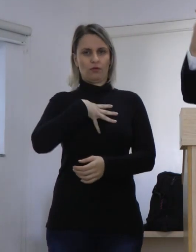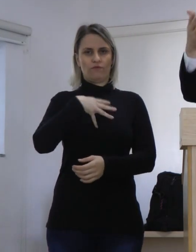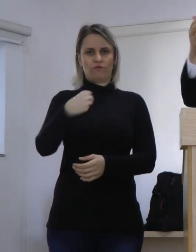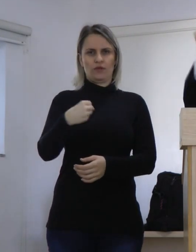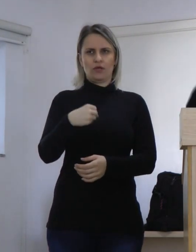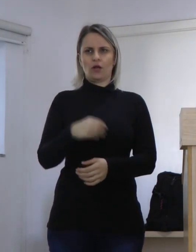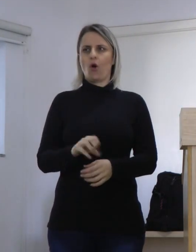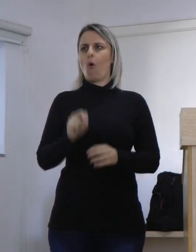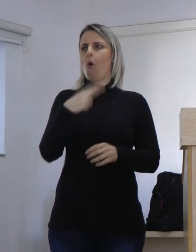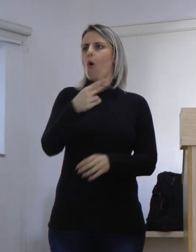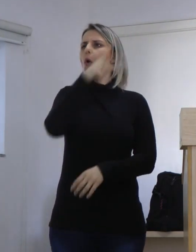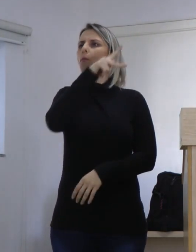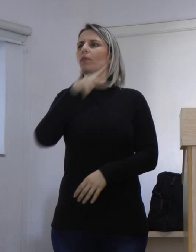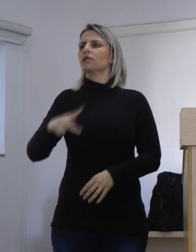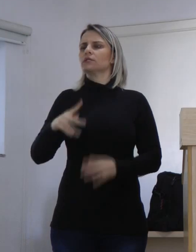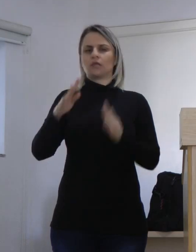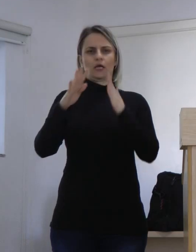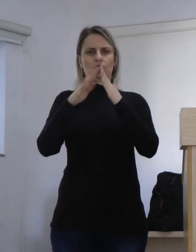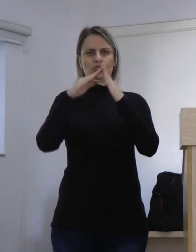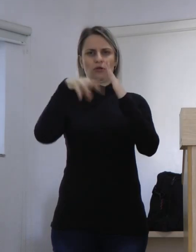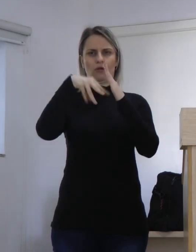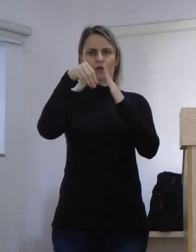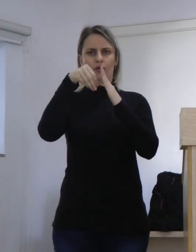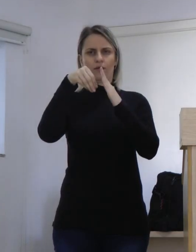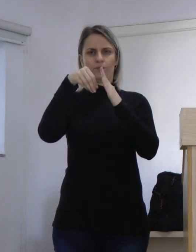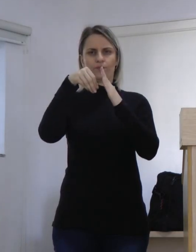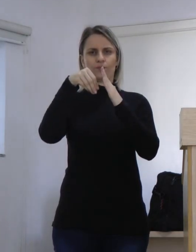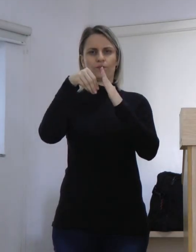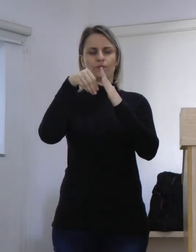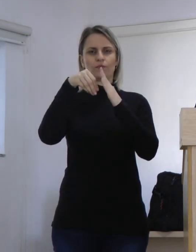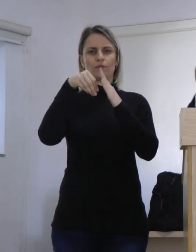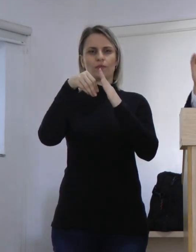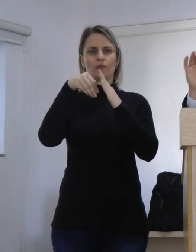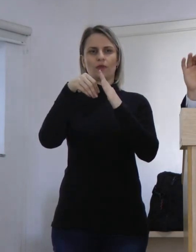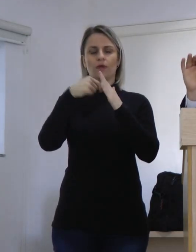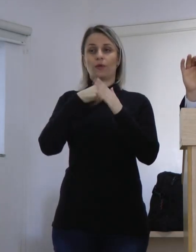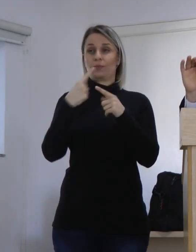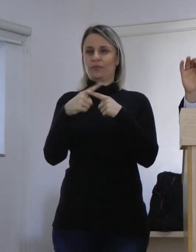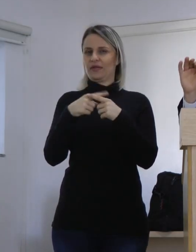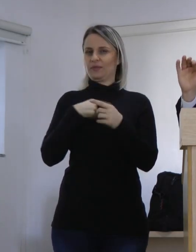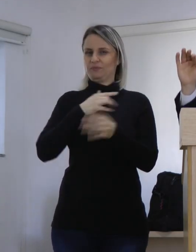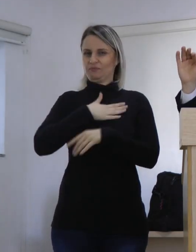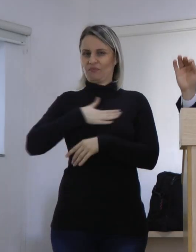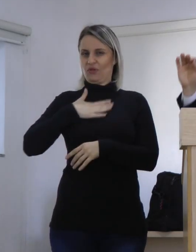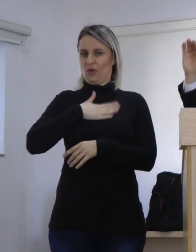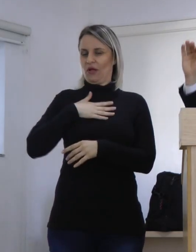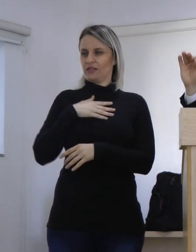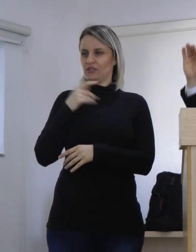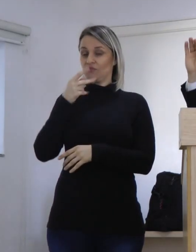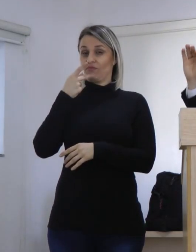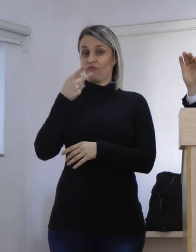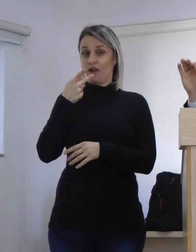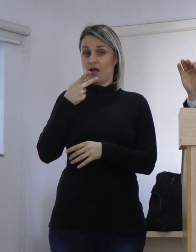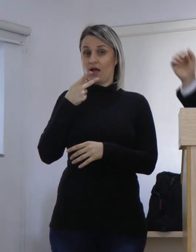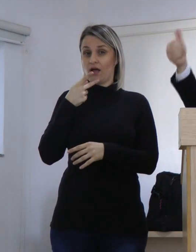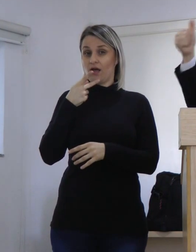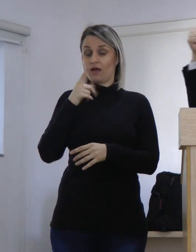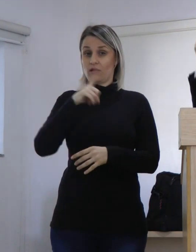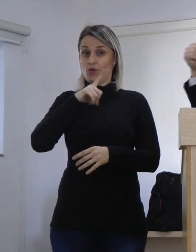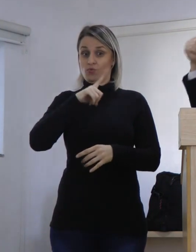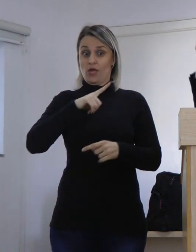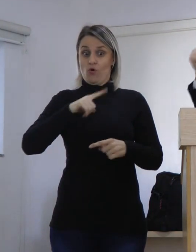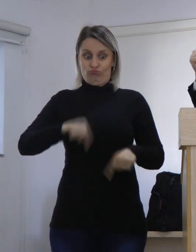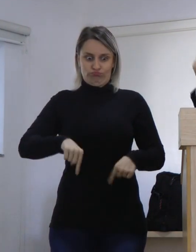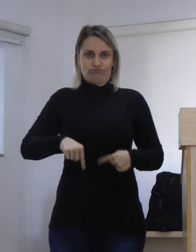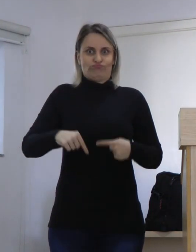do presidente da casa espírita, a gente fala assim: fulana, você não sabe o tamanho do desafio evolutivo que eu tenho lá